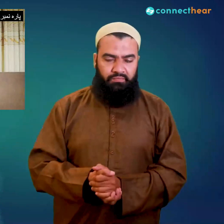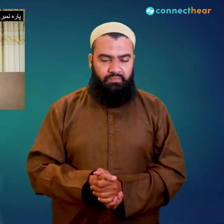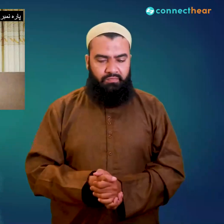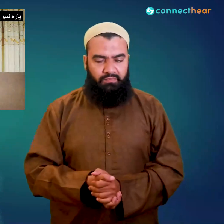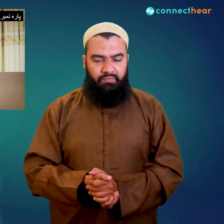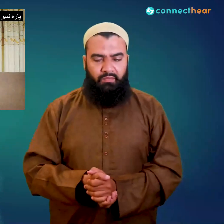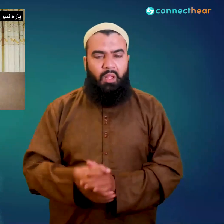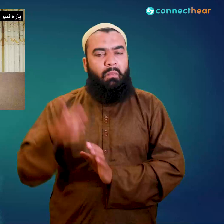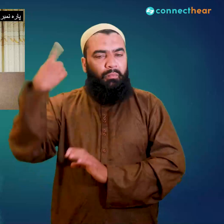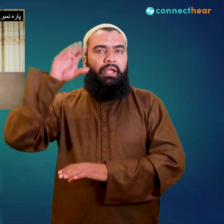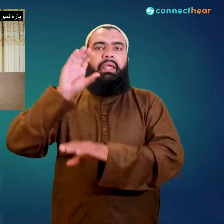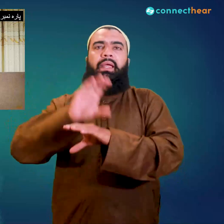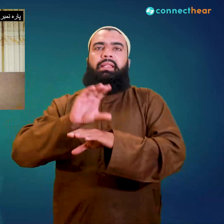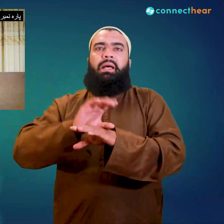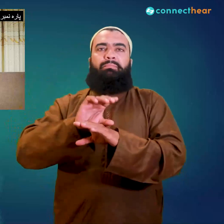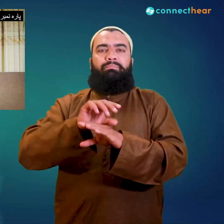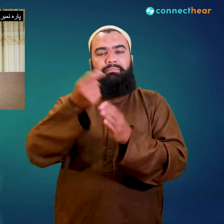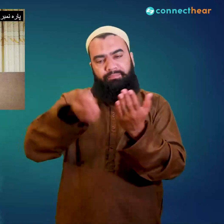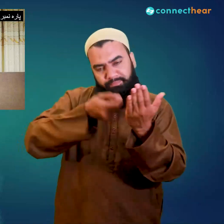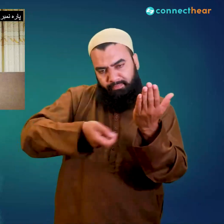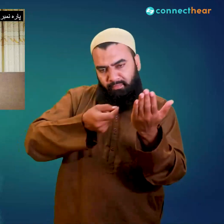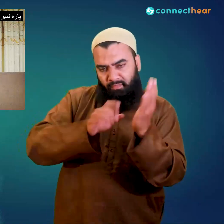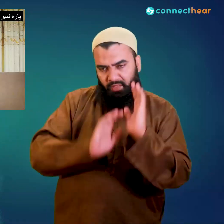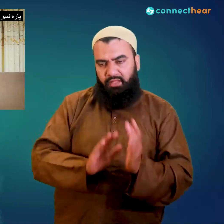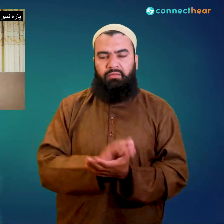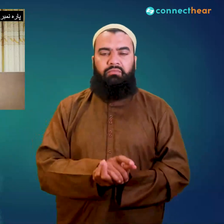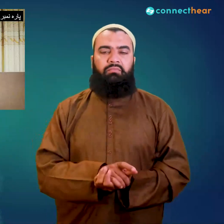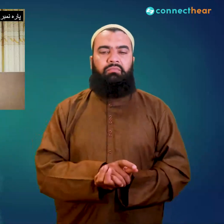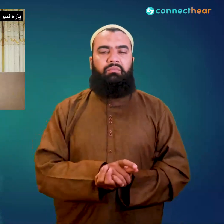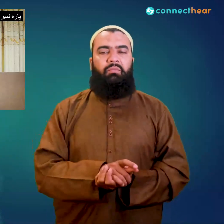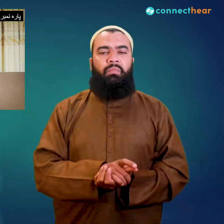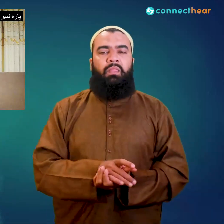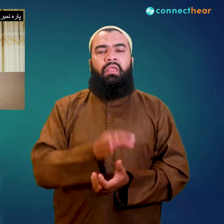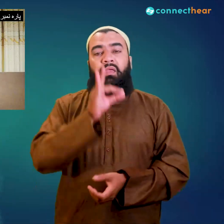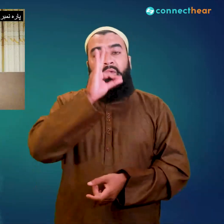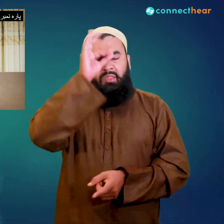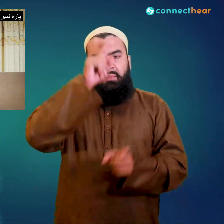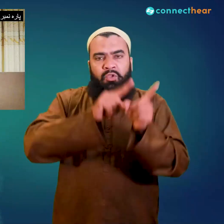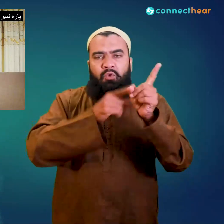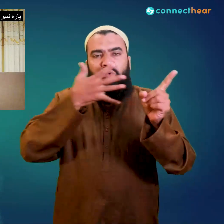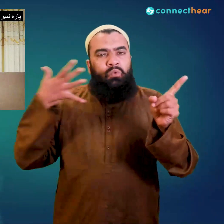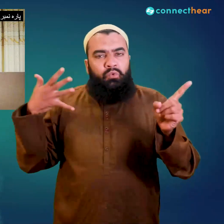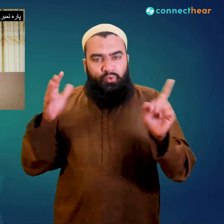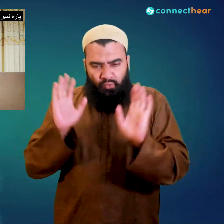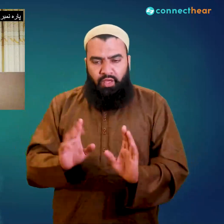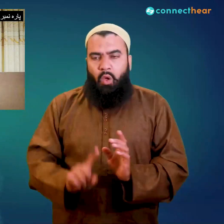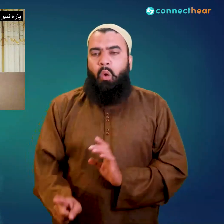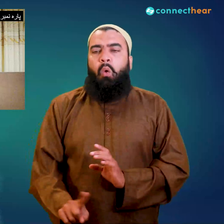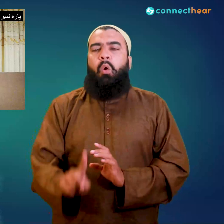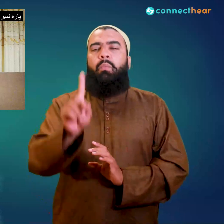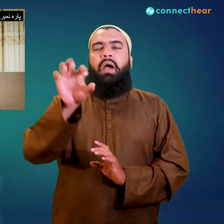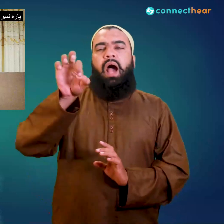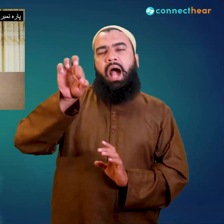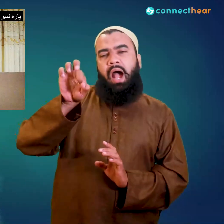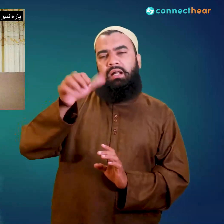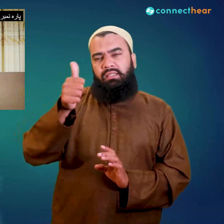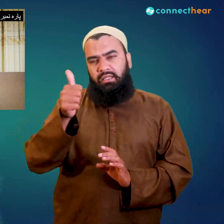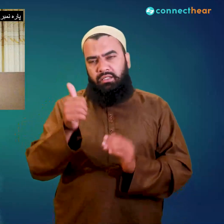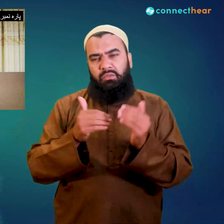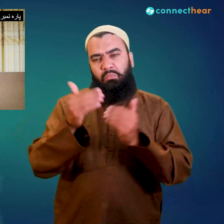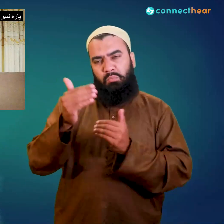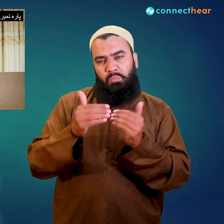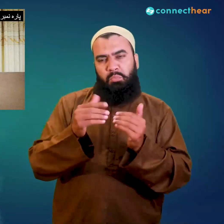تفسیر ابن کثیر میں ہے کہ حضرت یوسف علیہ السلام کو جب بھائیوں نے کنویں کے اندر ڈالا تھا تو ان کی عمر اس